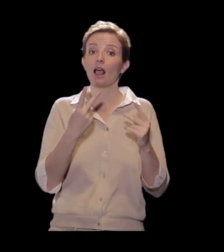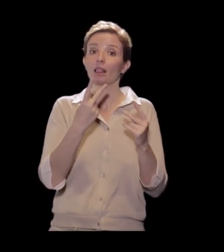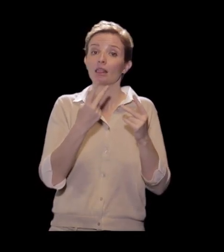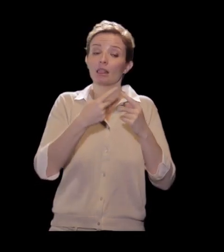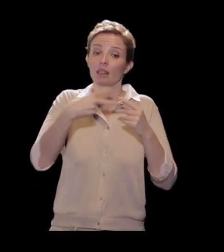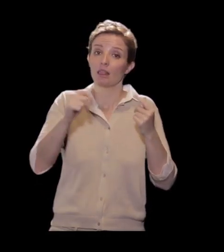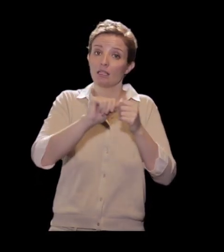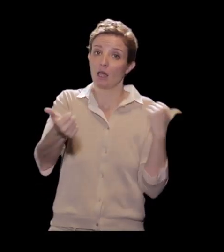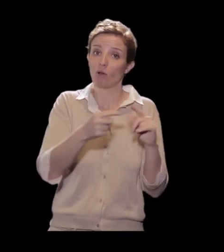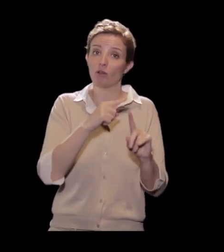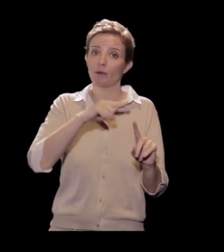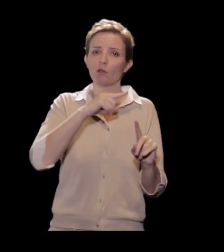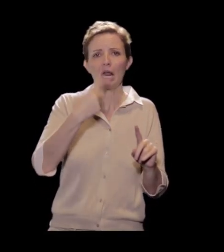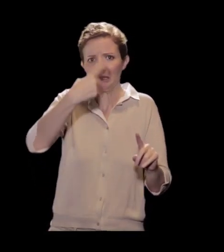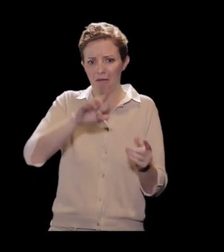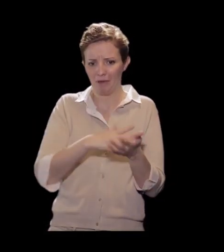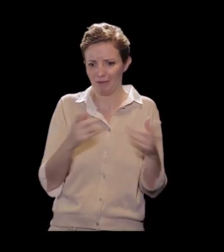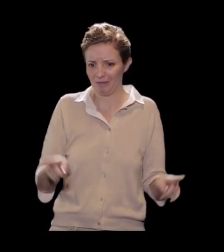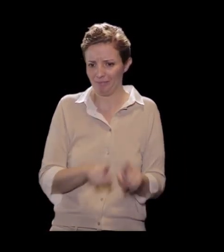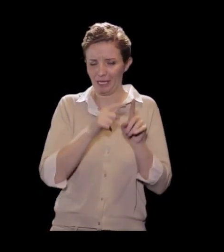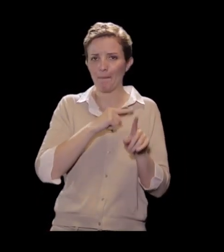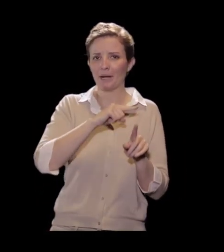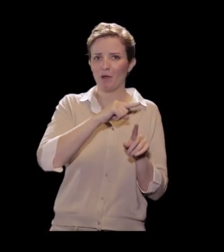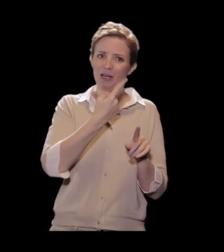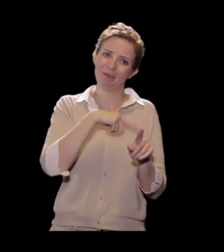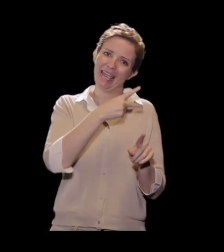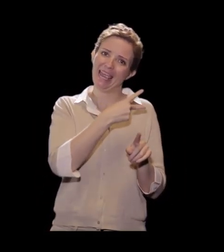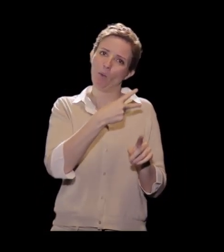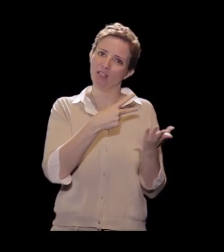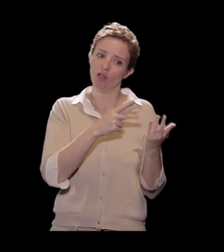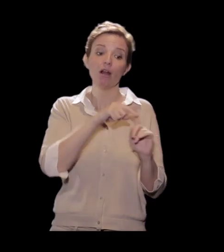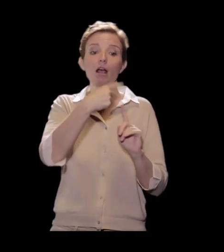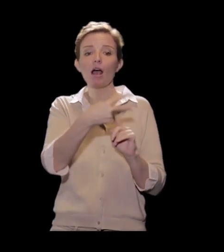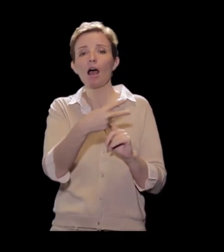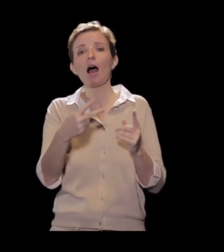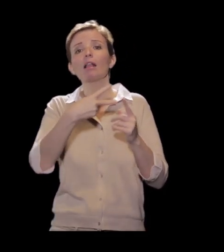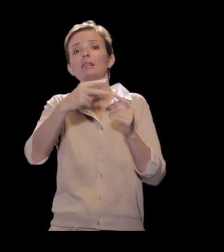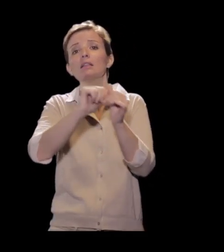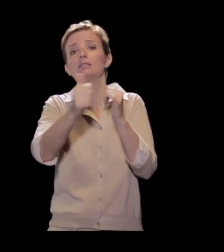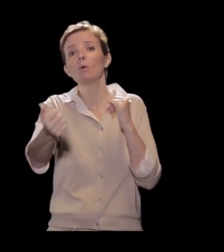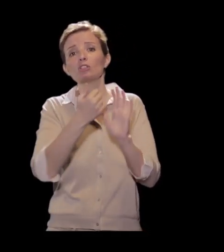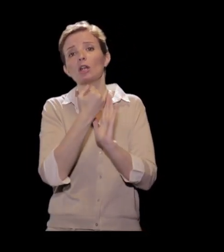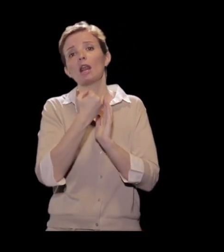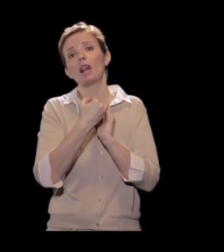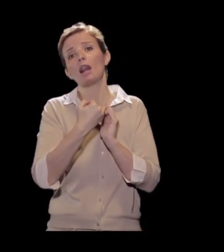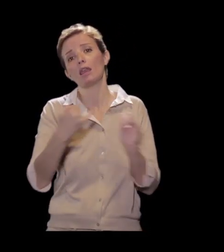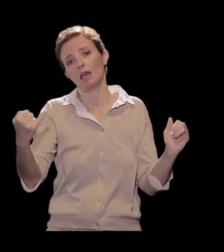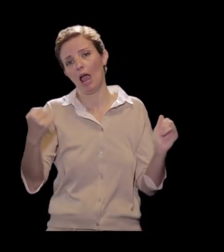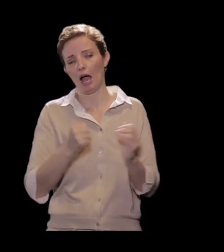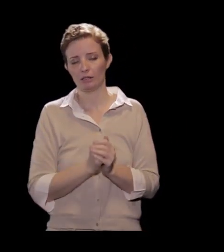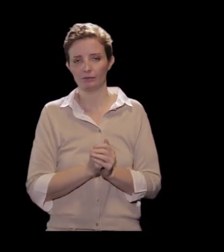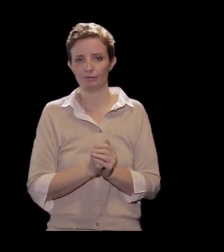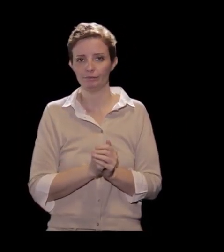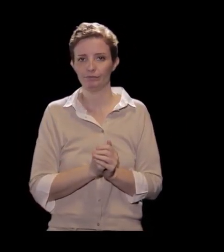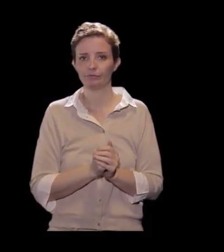così come abbiamo visto per le equazioni di primo grado vengono definite disequazioni lineari come ci rappresentano i